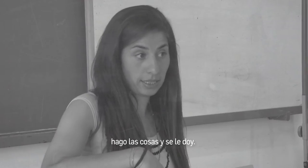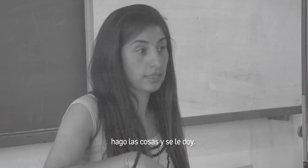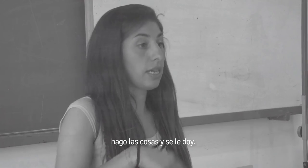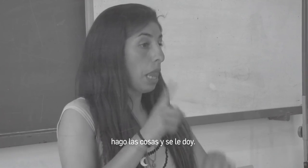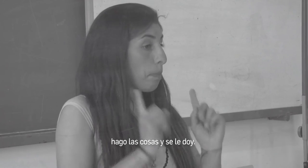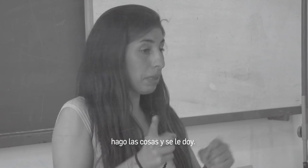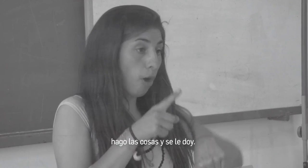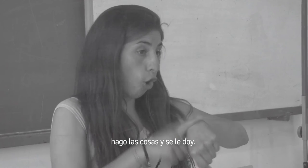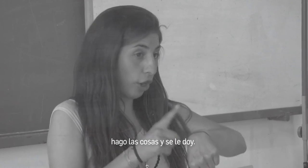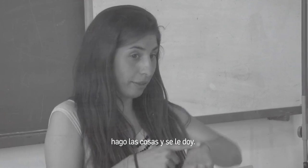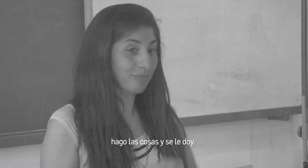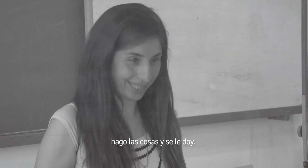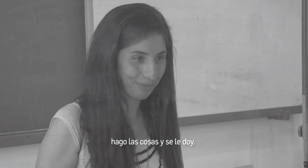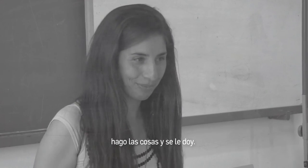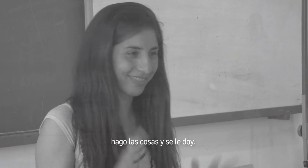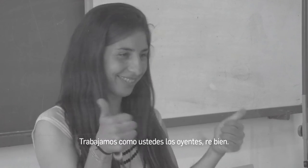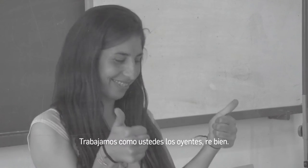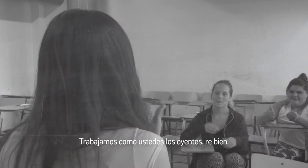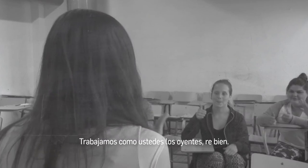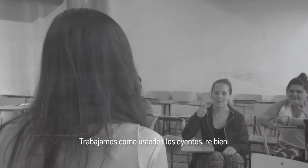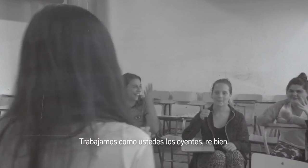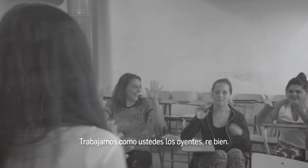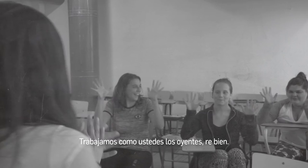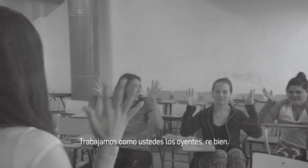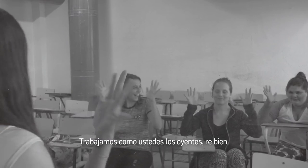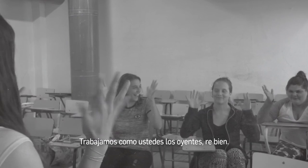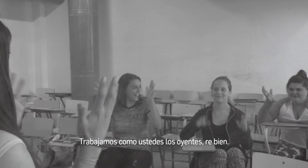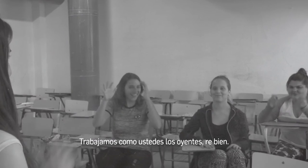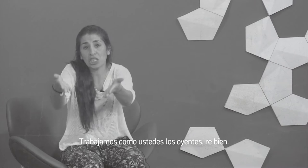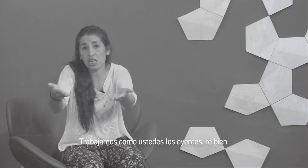la agua de sol. Trabajamos como ustedes, los otros de